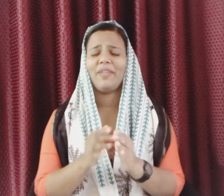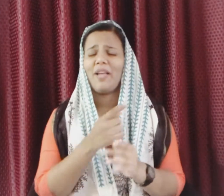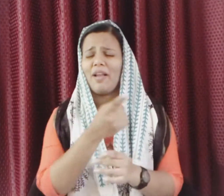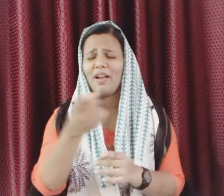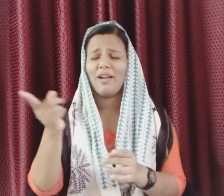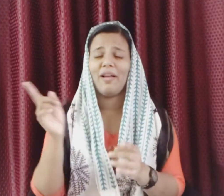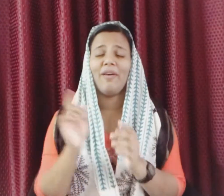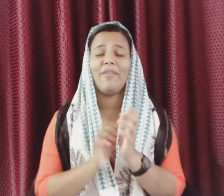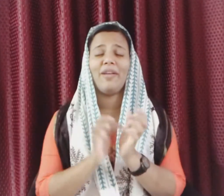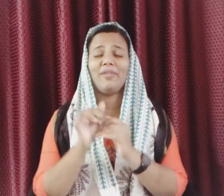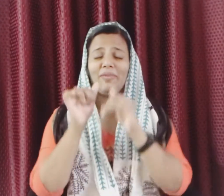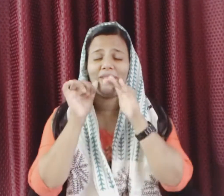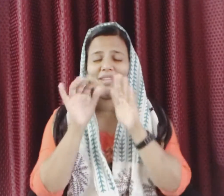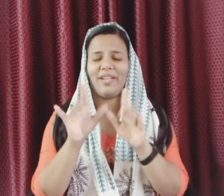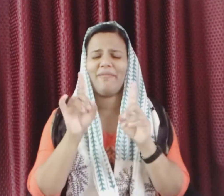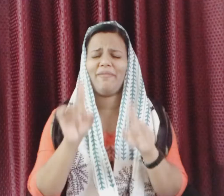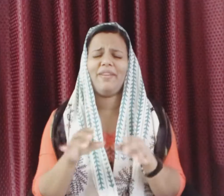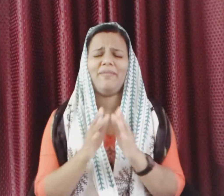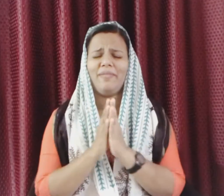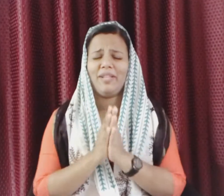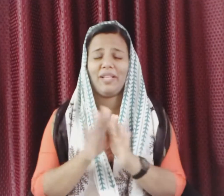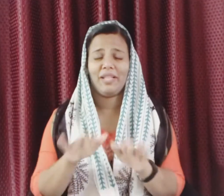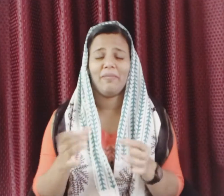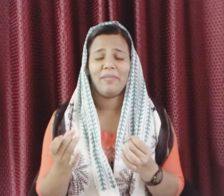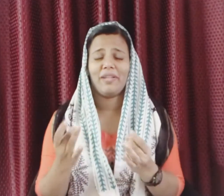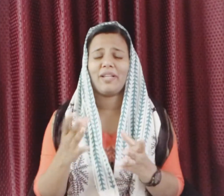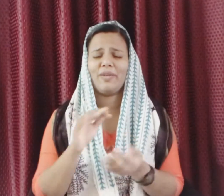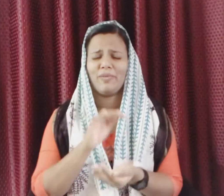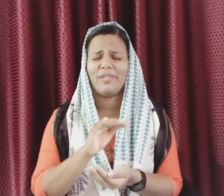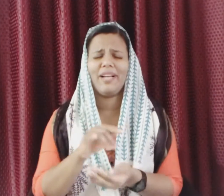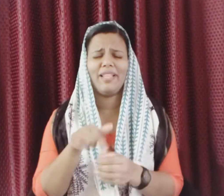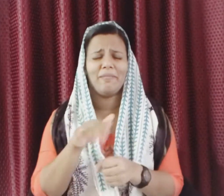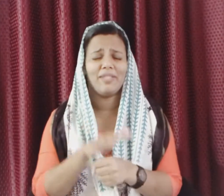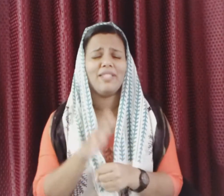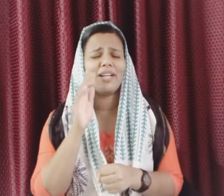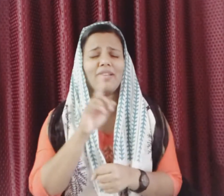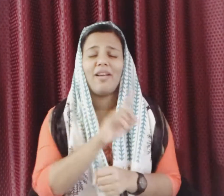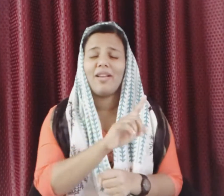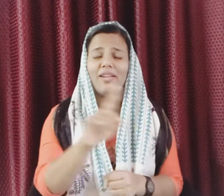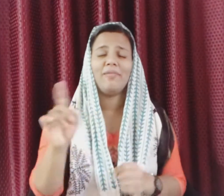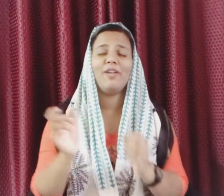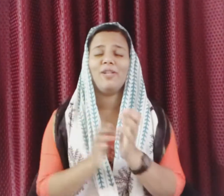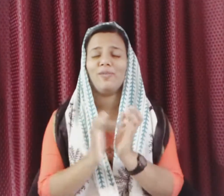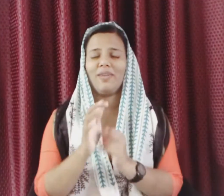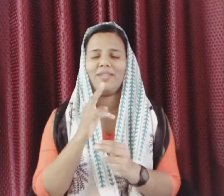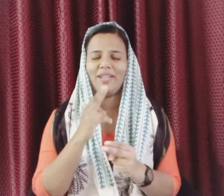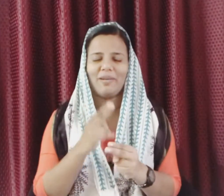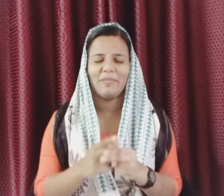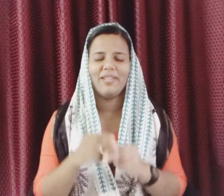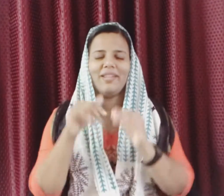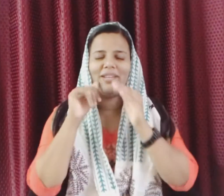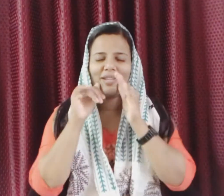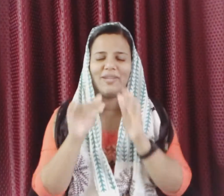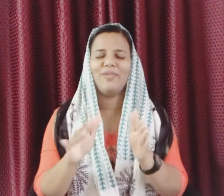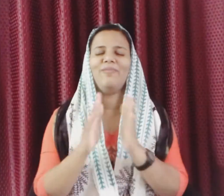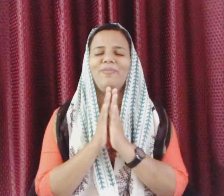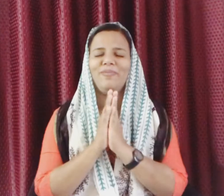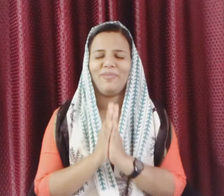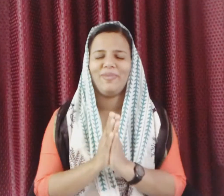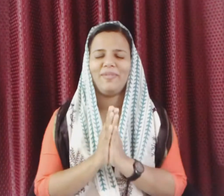കർത്താവ്, എല്ലാവരെയും കർത്താവ് അനുഗ്രഹിക്കണമേ. ഈ പ്രഭാതത്തിൽ നിൻ്റെ കുഞ്ഞുങ്ങളെ ഓരോരുത്തരെയും, ഈ ശബ്ദം കേൾക്കുന്ന ഓരോരുത്തരെയും ഞാൻ യേശു ക്രിസ്തുവിൻ്റെ നാമത്തിൽ അനുഗ്രഹിച്ച്